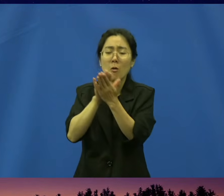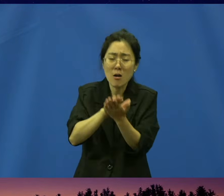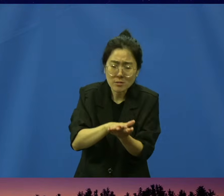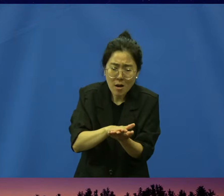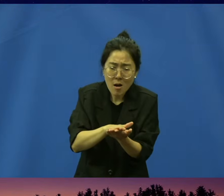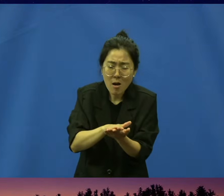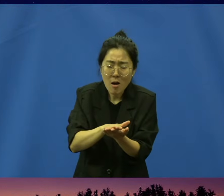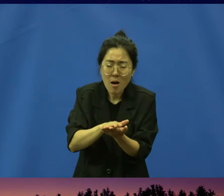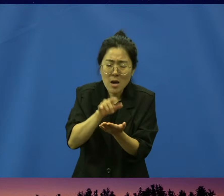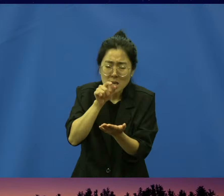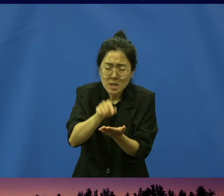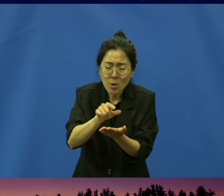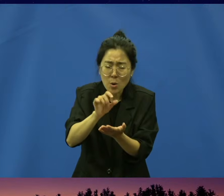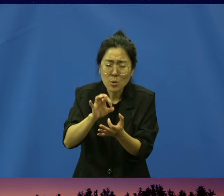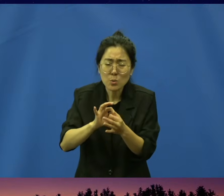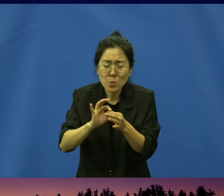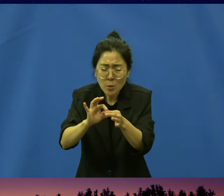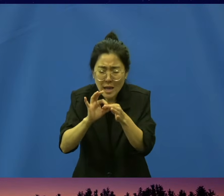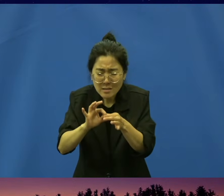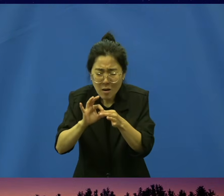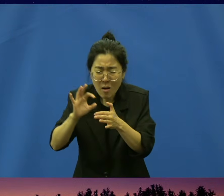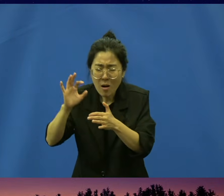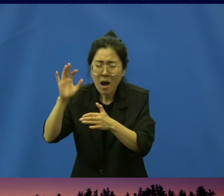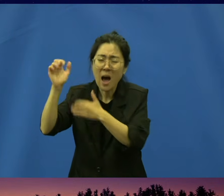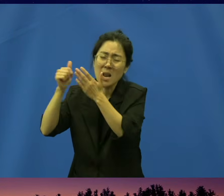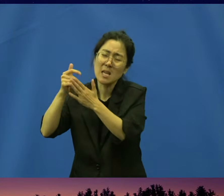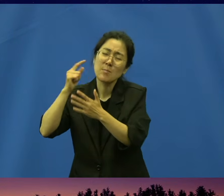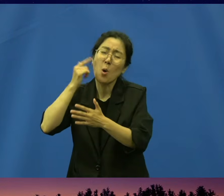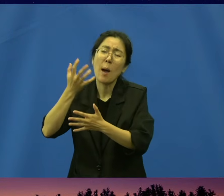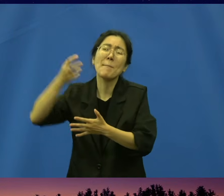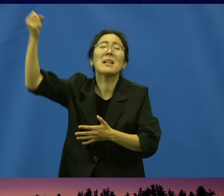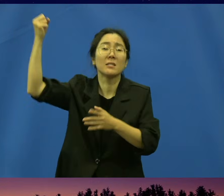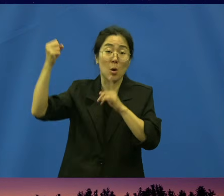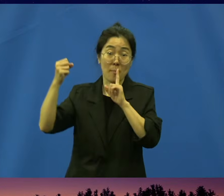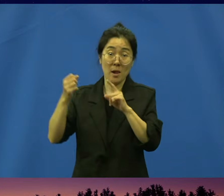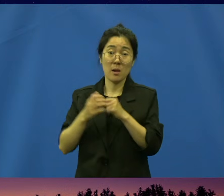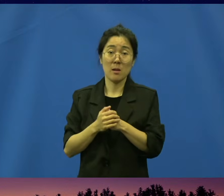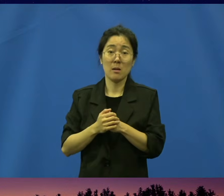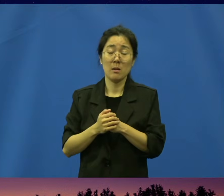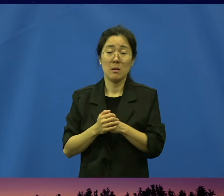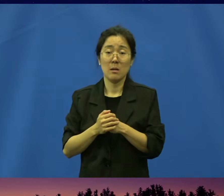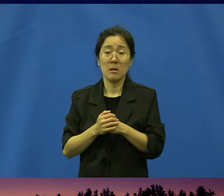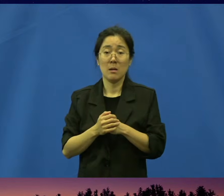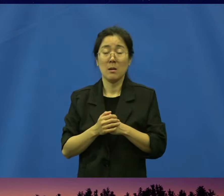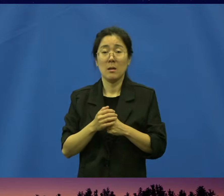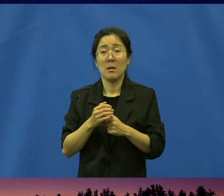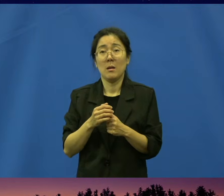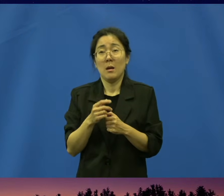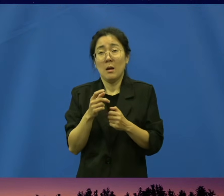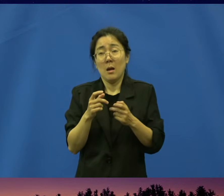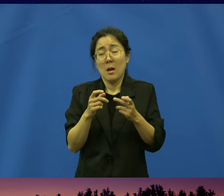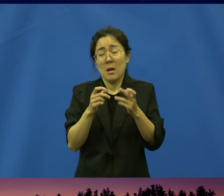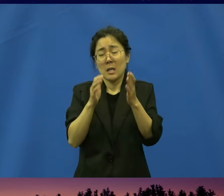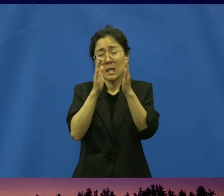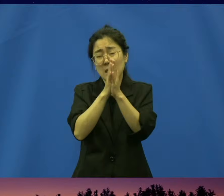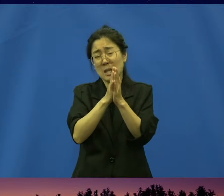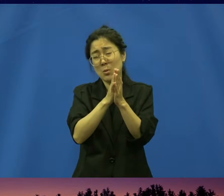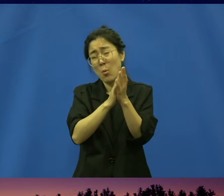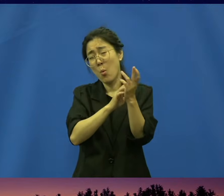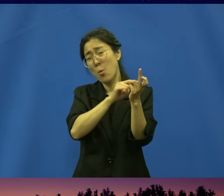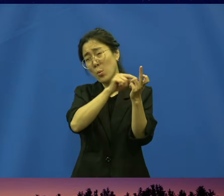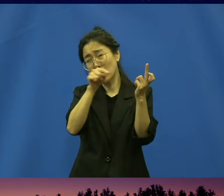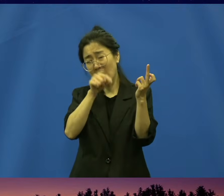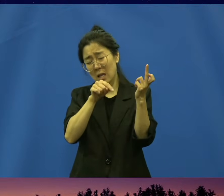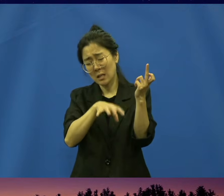말씀입니까? 십자가에 죽으시는 것이 정말 힘든 일이어서 겟세마네 동산에서 기도하실 때에는 할 수만 있으면